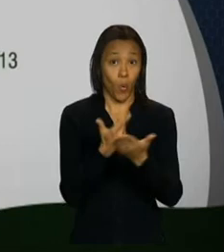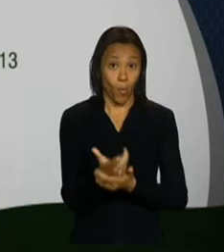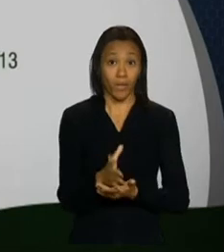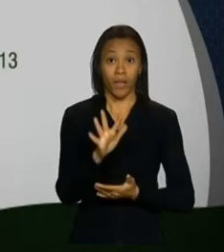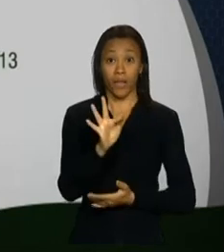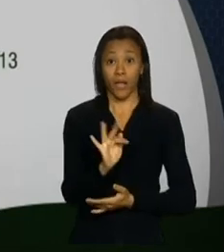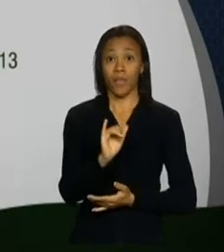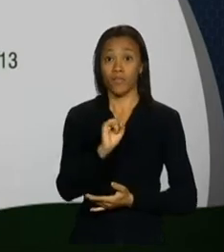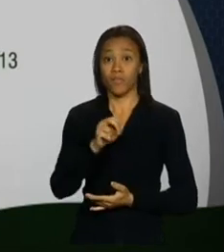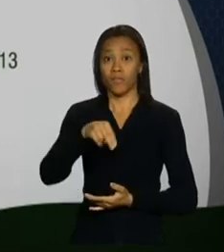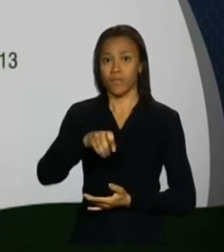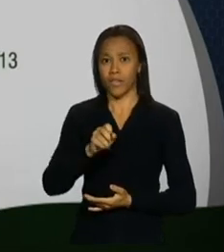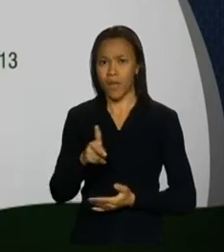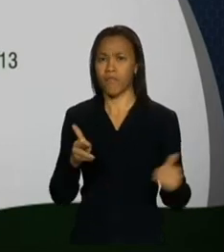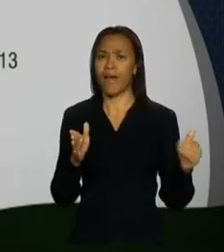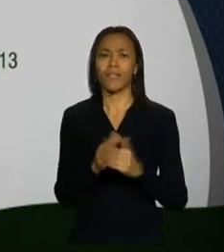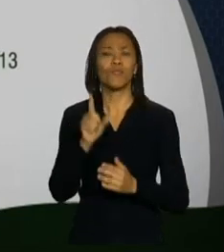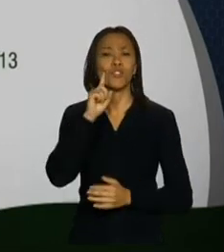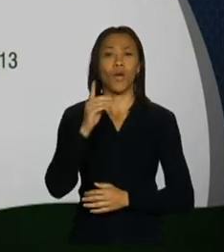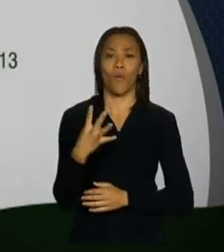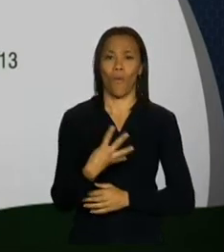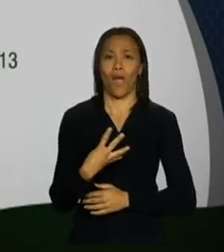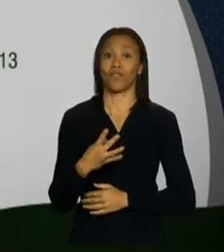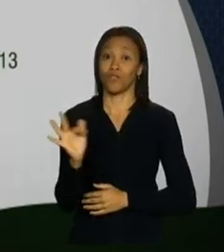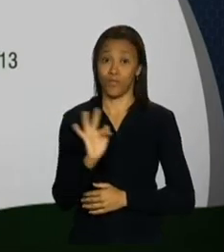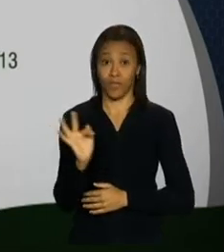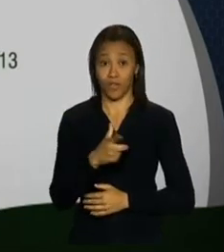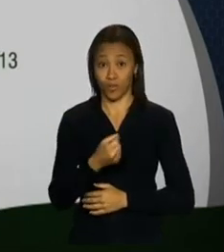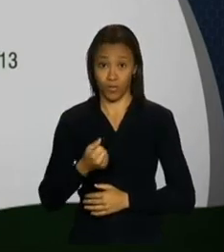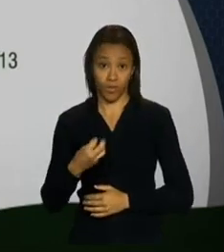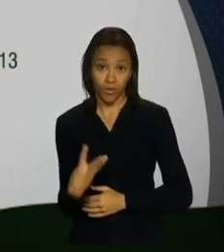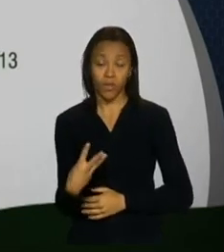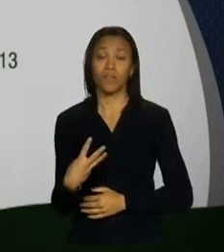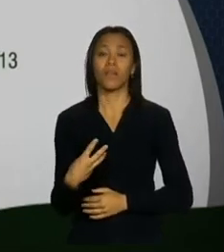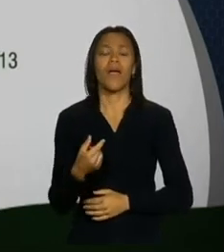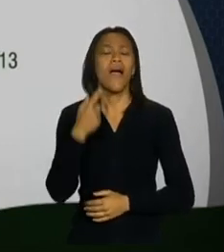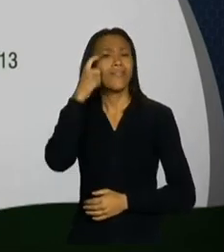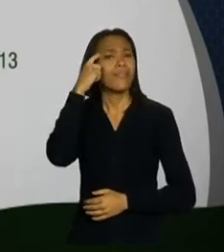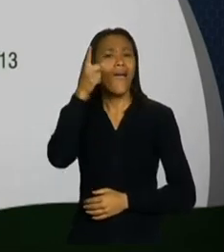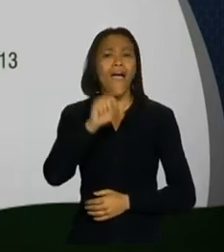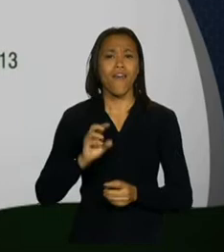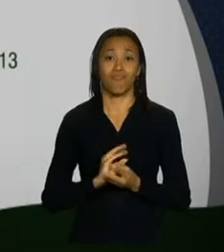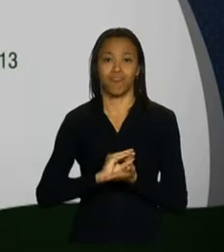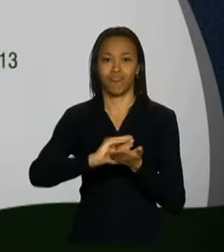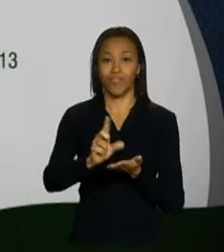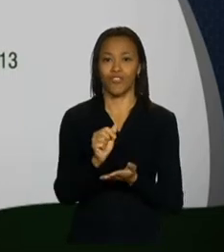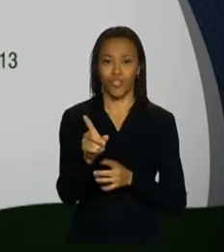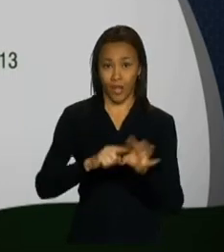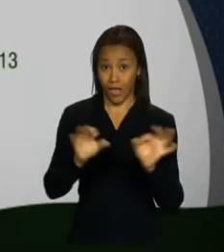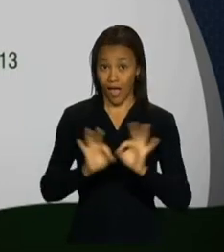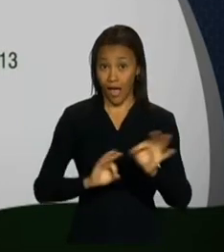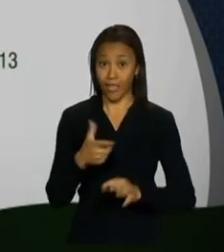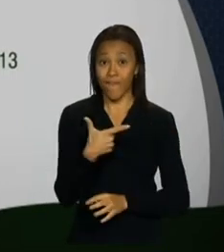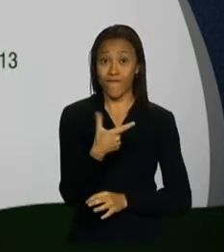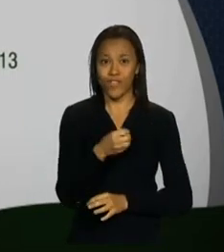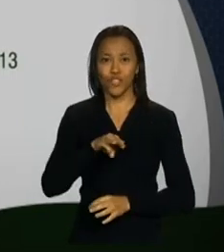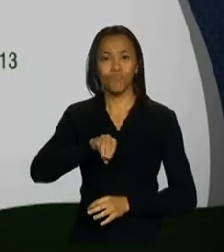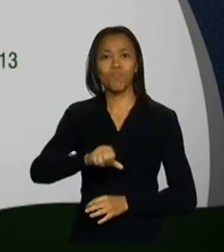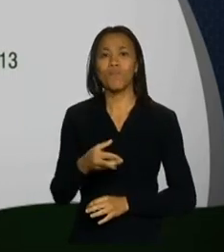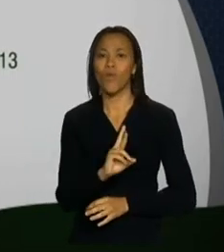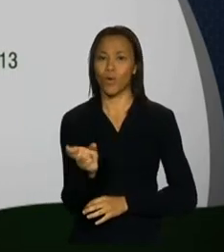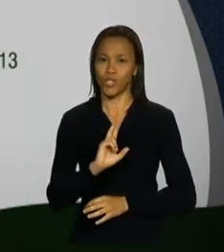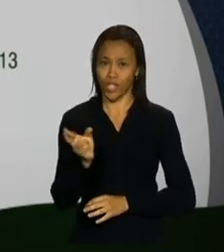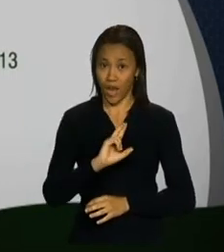FINEP, que vai até o dia 4 de fevereiro de 2013. A ideia é financiar com até 20 milhões de reais